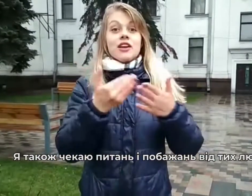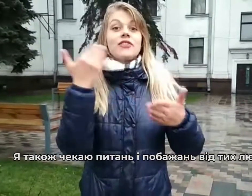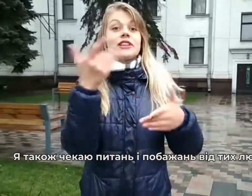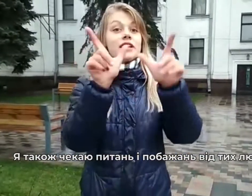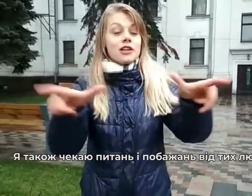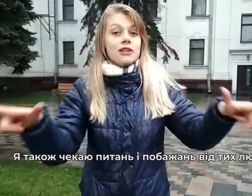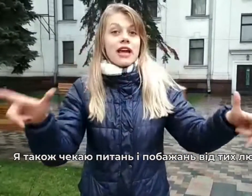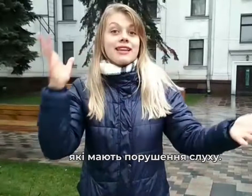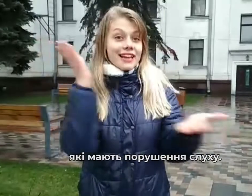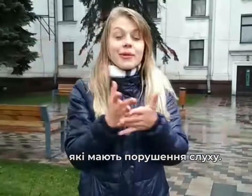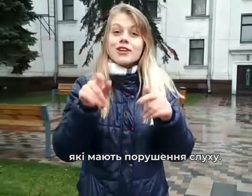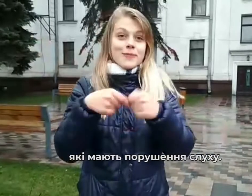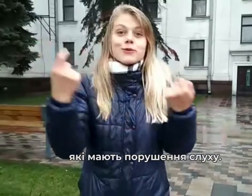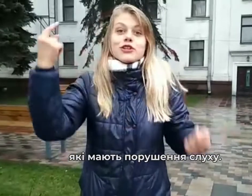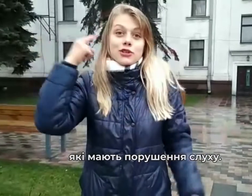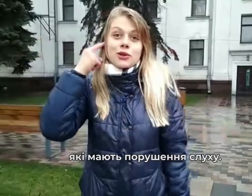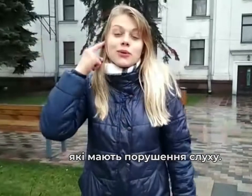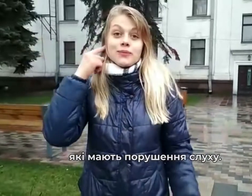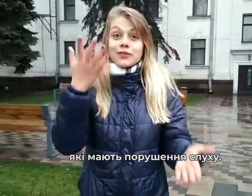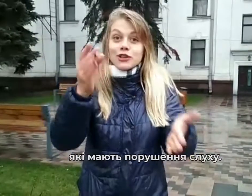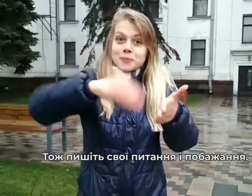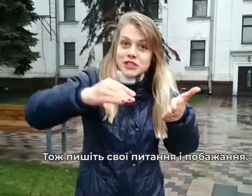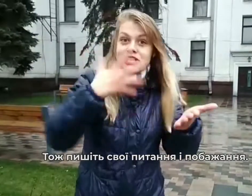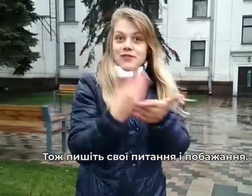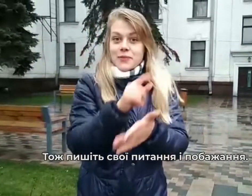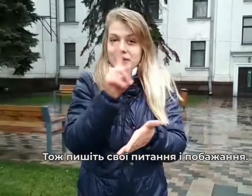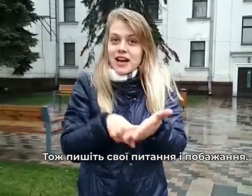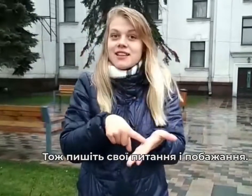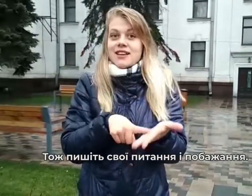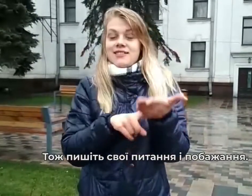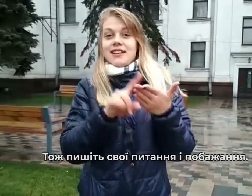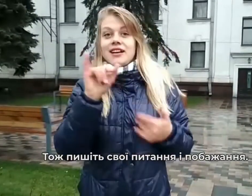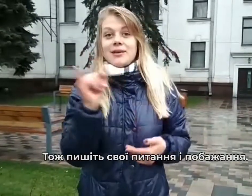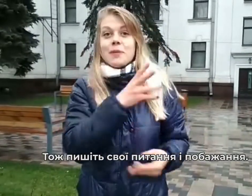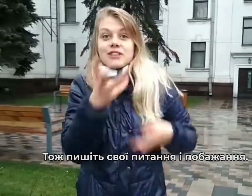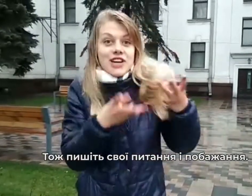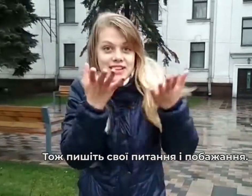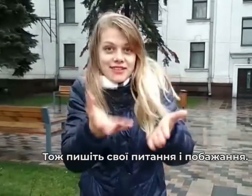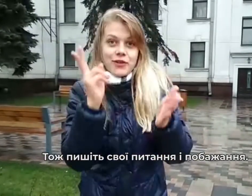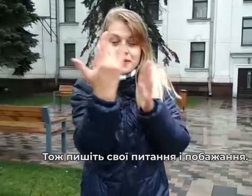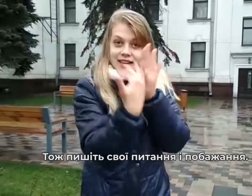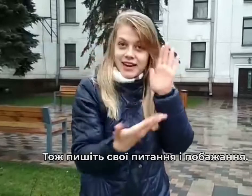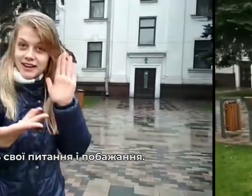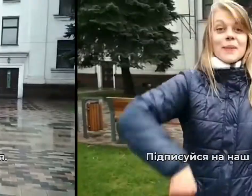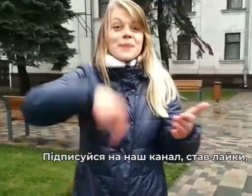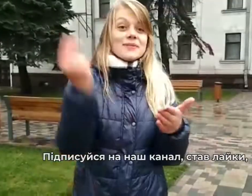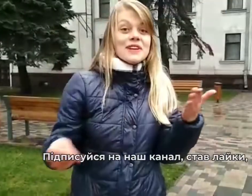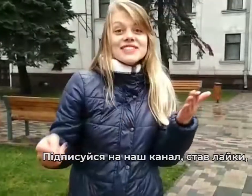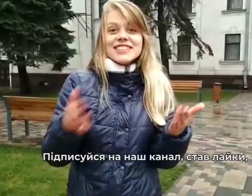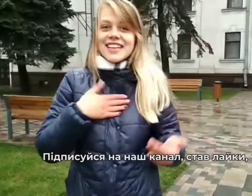від тих людей, які мають порушення слуху. Тож пишіть свої питання і побажання в коментарях. Підписуйся на